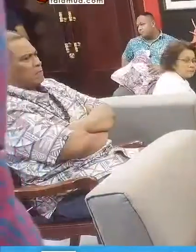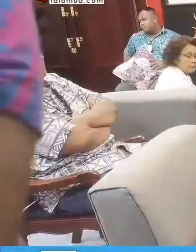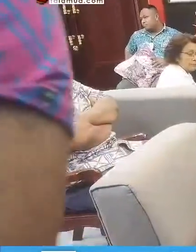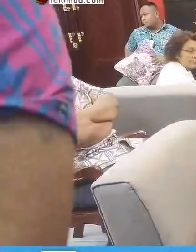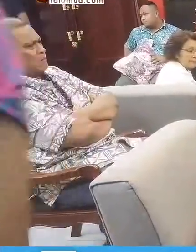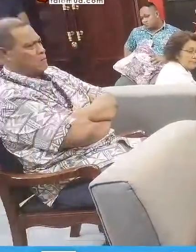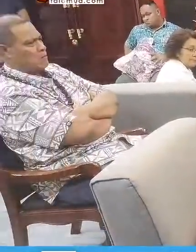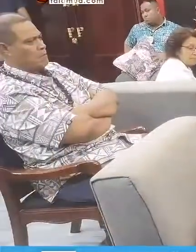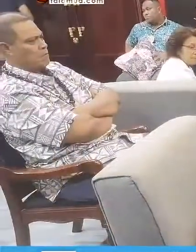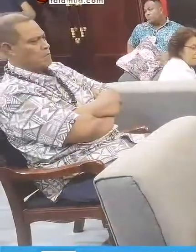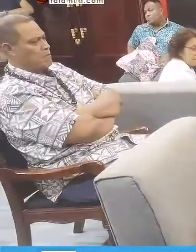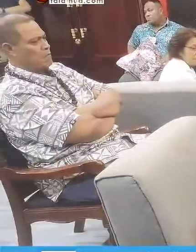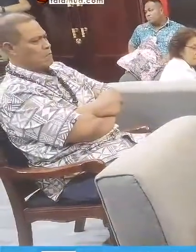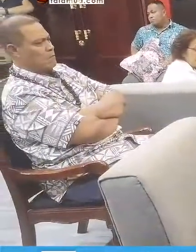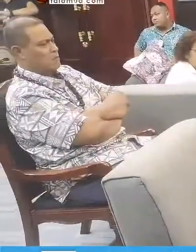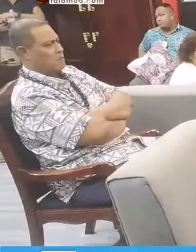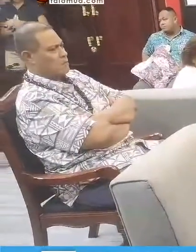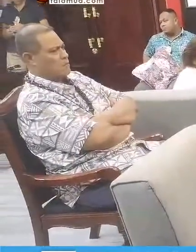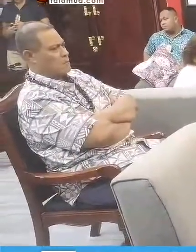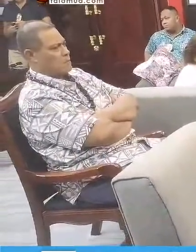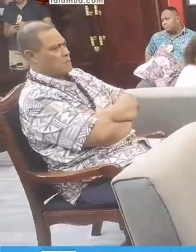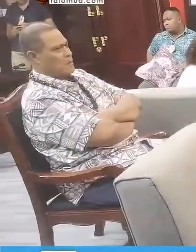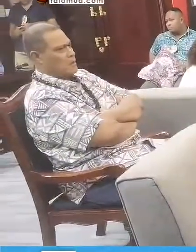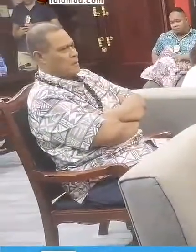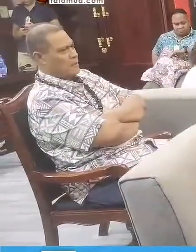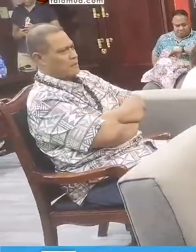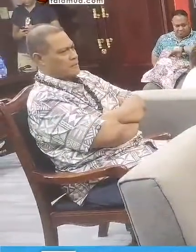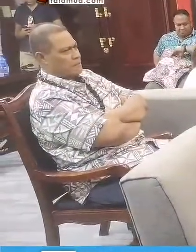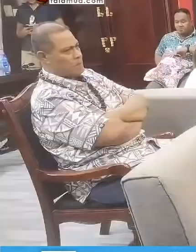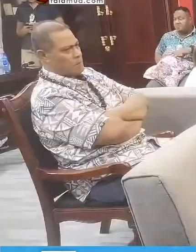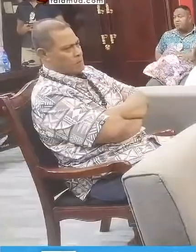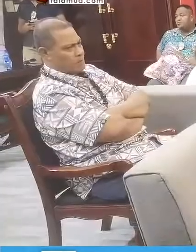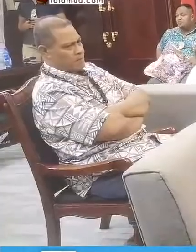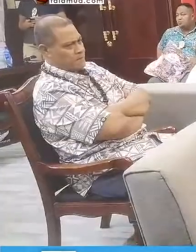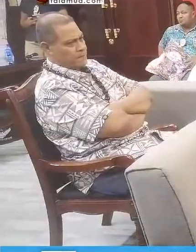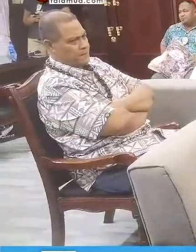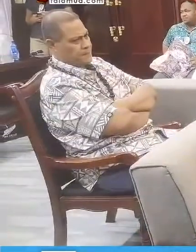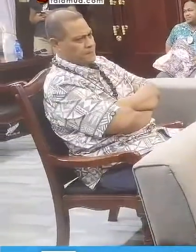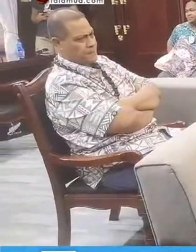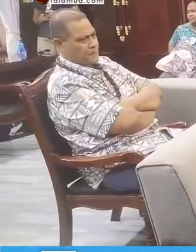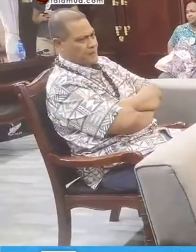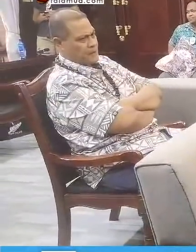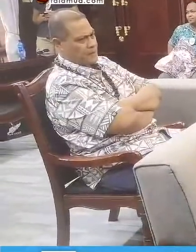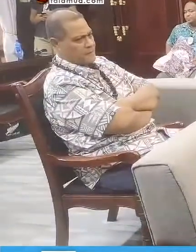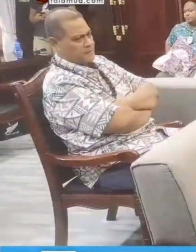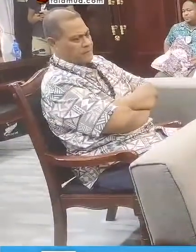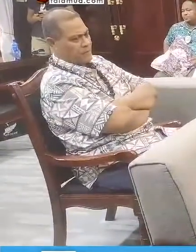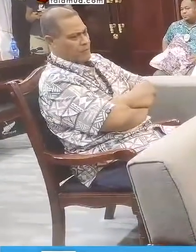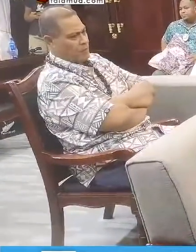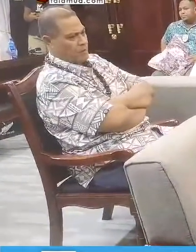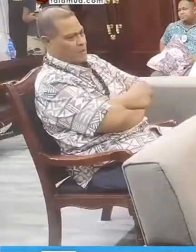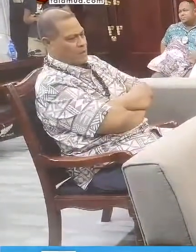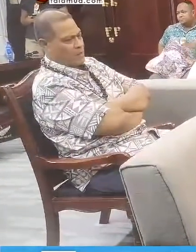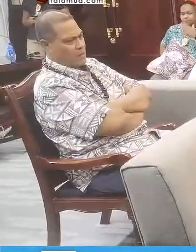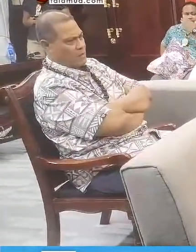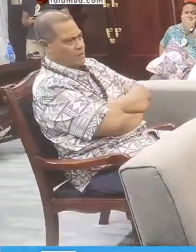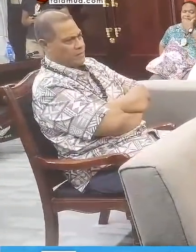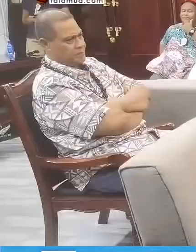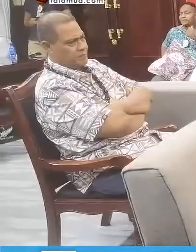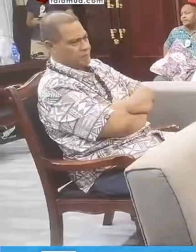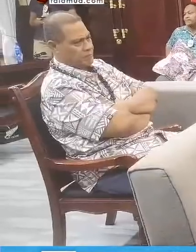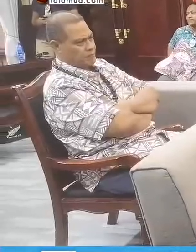lewa taatia, o le aroa ia na ia le tūlanga le onga le isi tūla pono. Le koe ula o anue ia le tātou lo ia